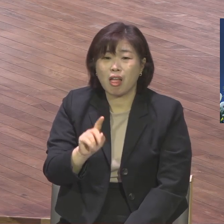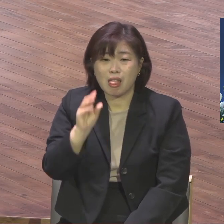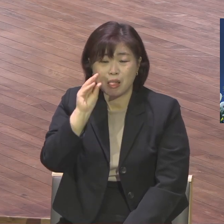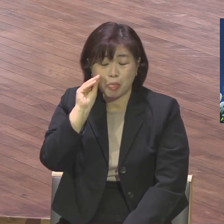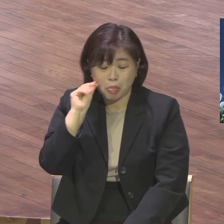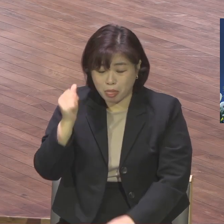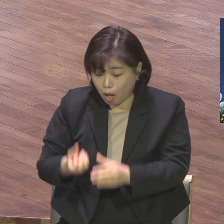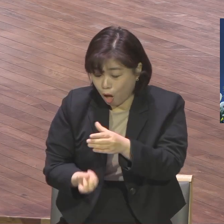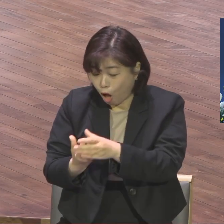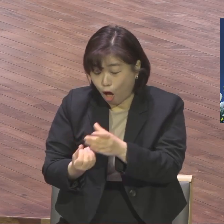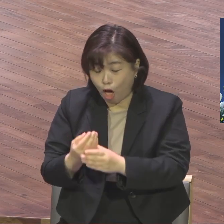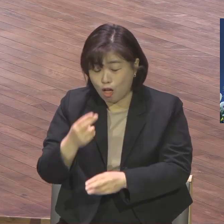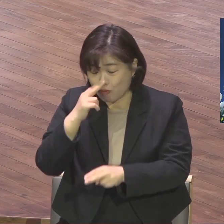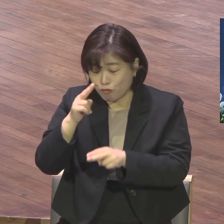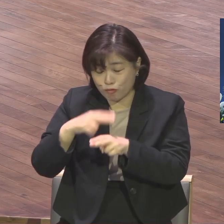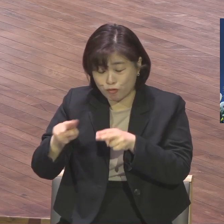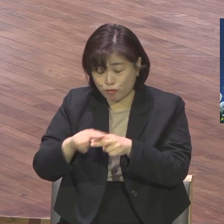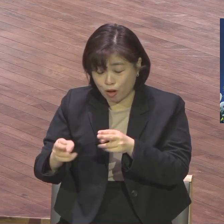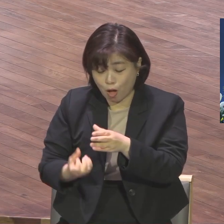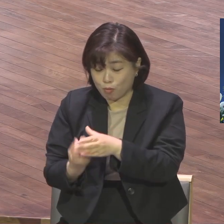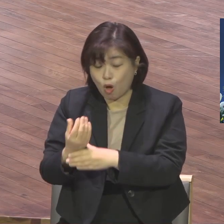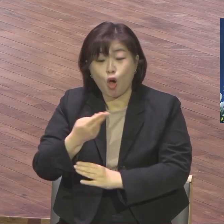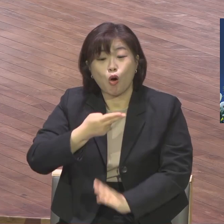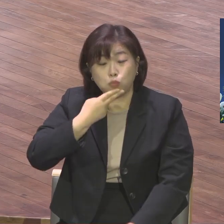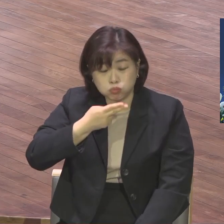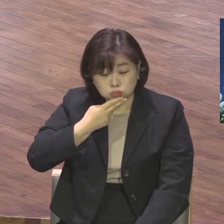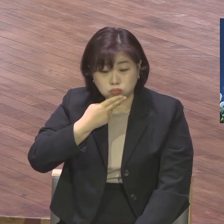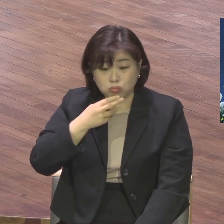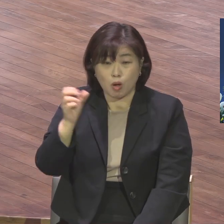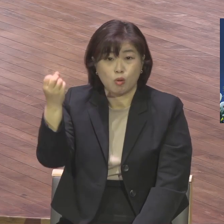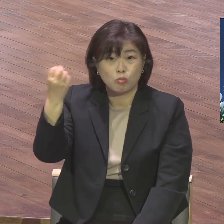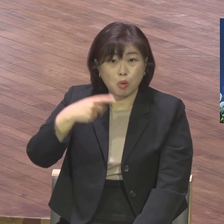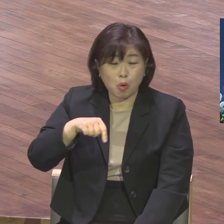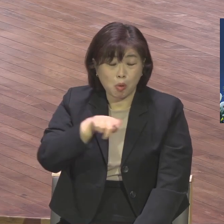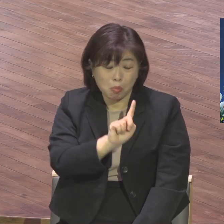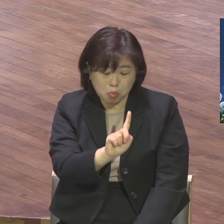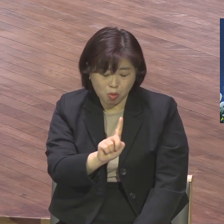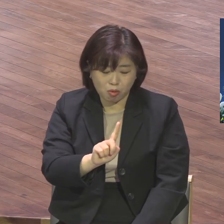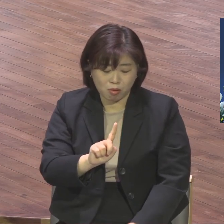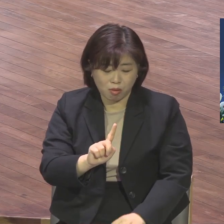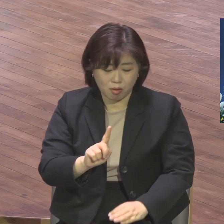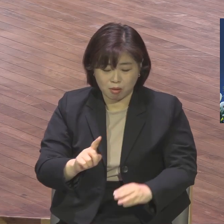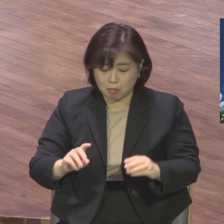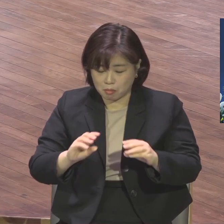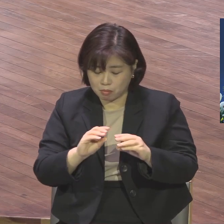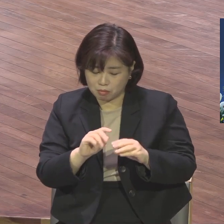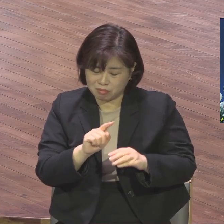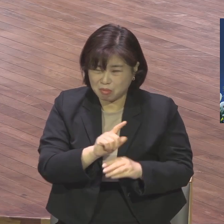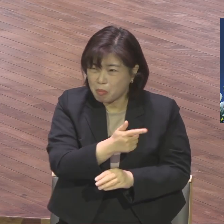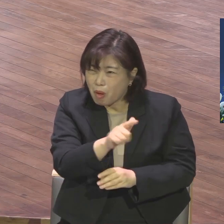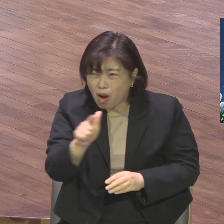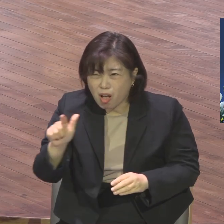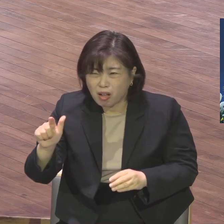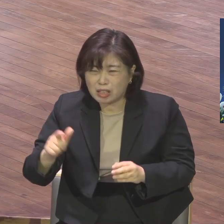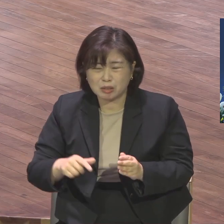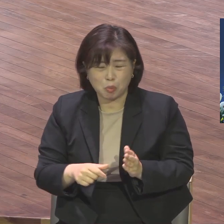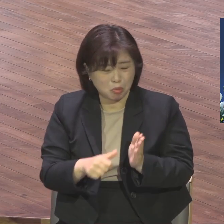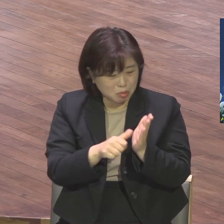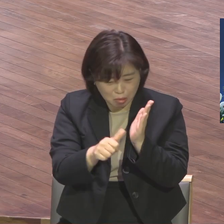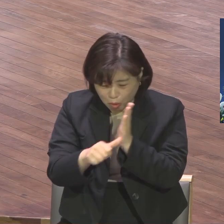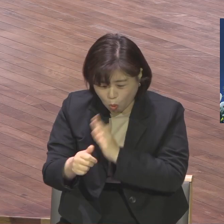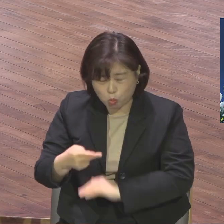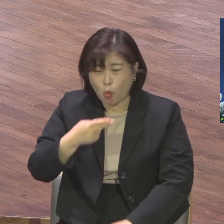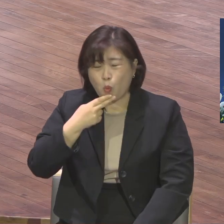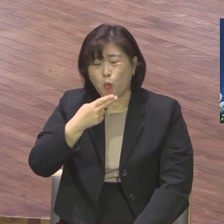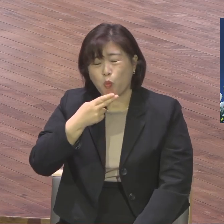무슨 지하자원에서 뭐가 아무것도 없잖아요. 어떻게 이 나라가 세계 경제 대국 10위 안에 들어가면 사실상 제일 잘 사는